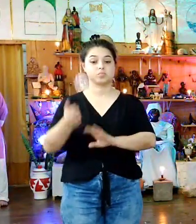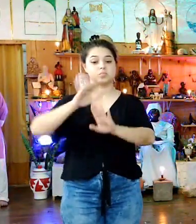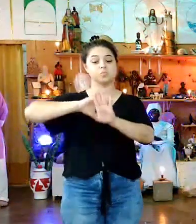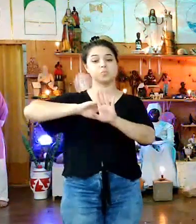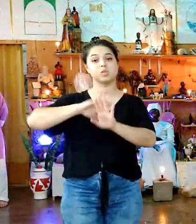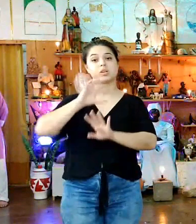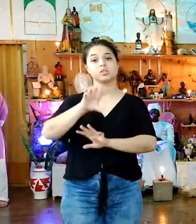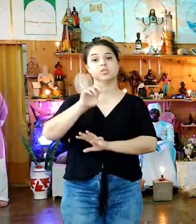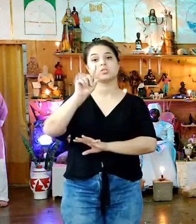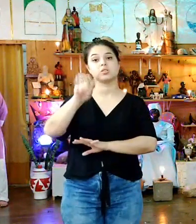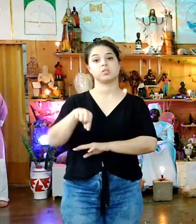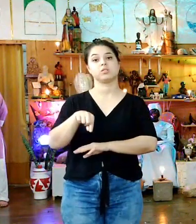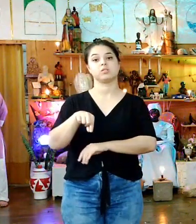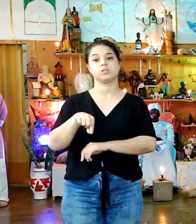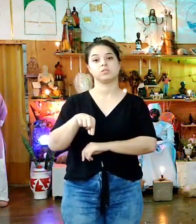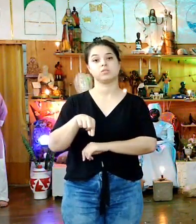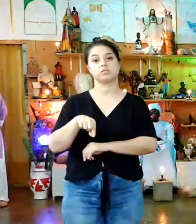conturbação é